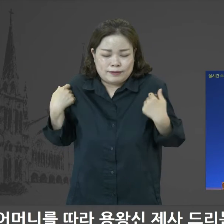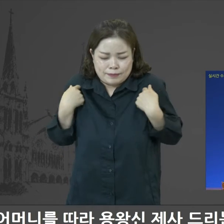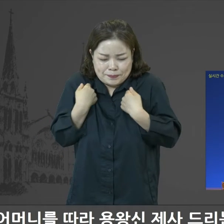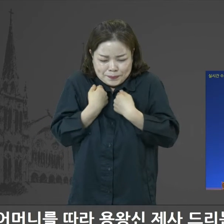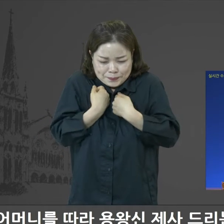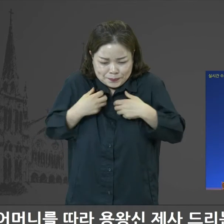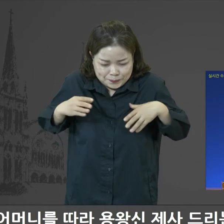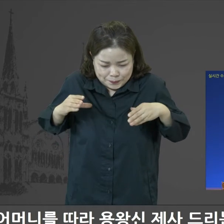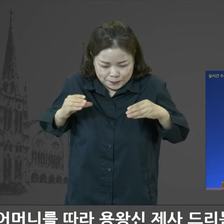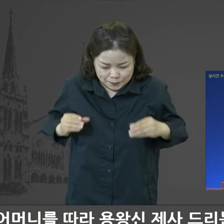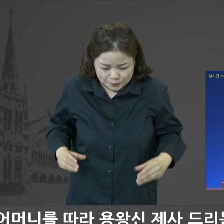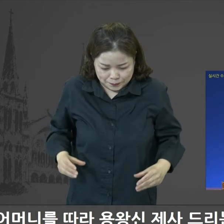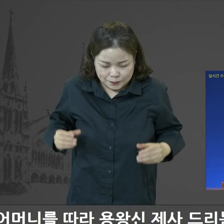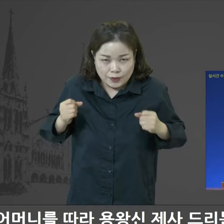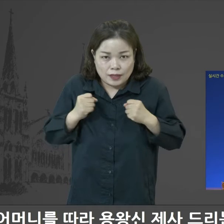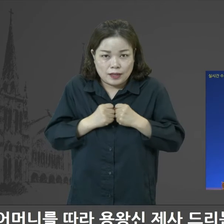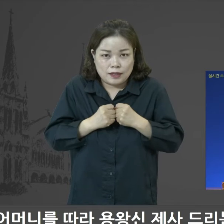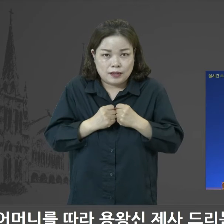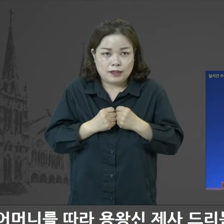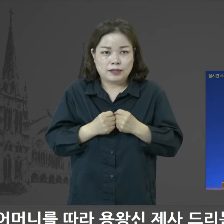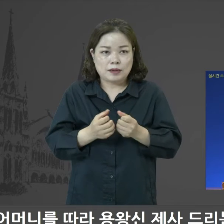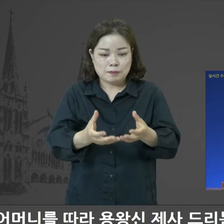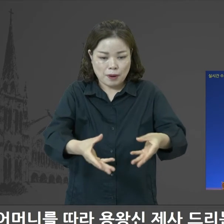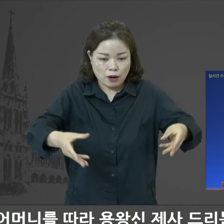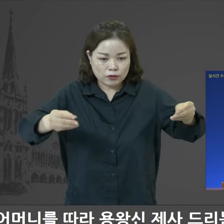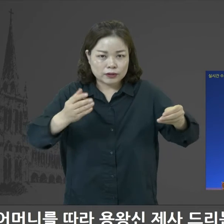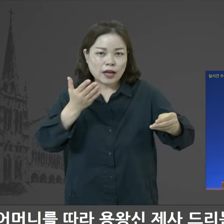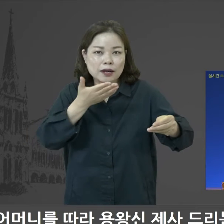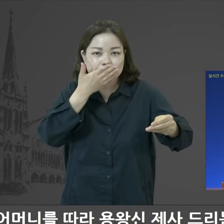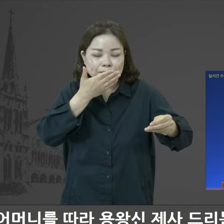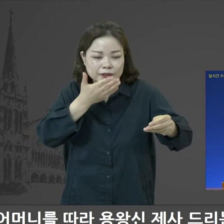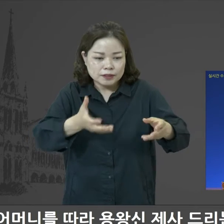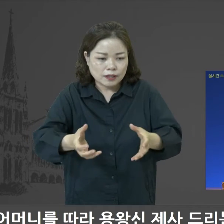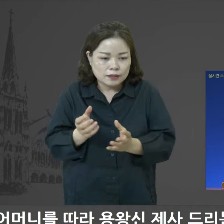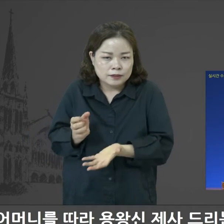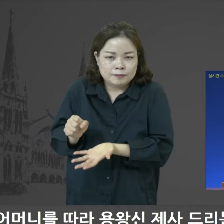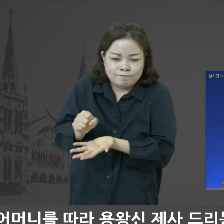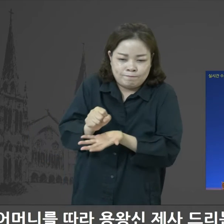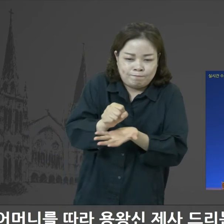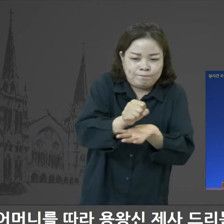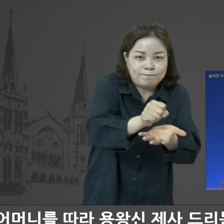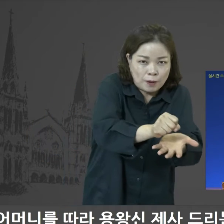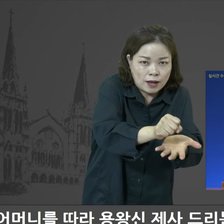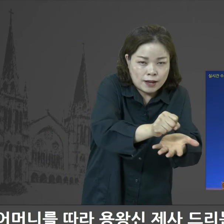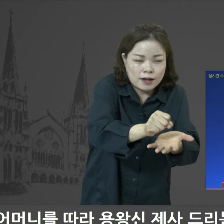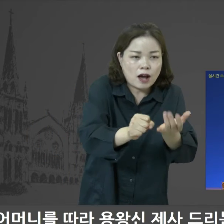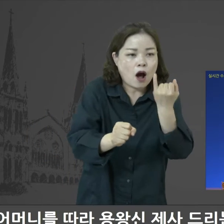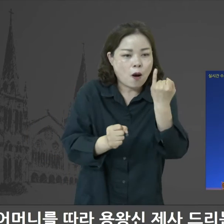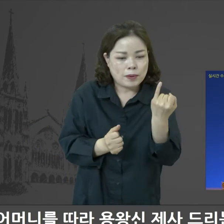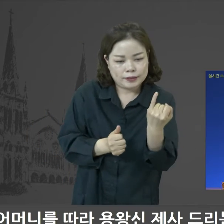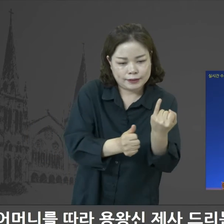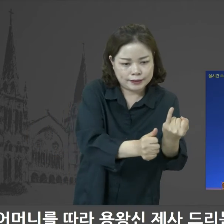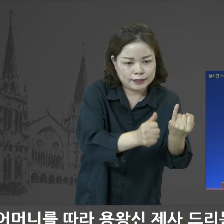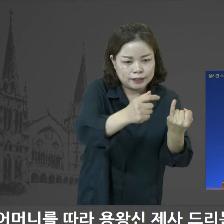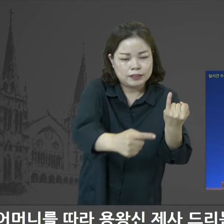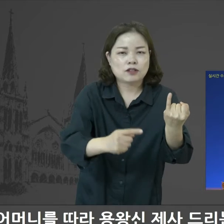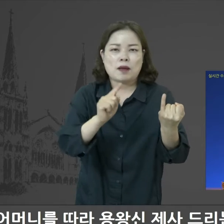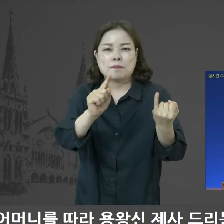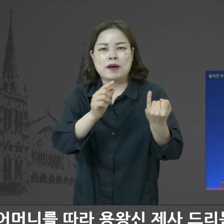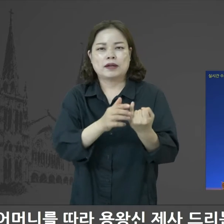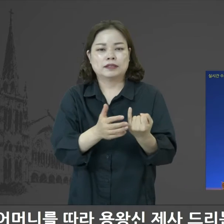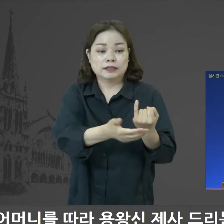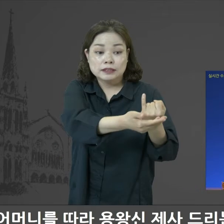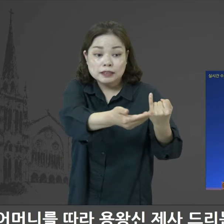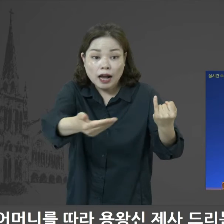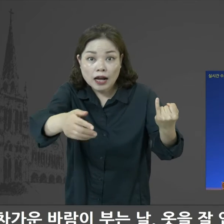차려입고 큰 바구니에 음식을 가득 담아서 남강으로 가셨습니다. 저는 그 어머니를 따라다녔습니다. 1년에 한 번씩 가는데요, 그